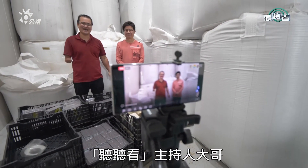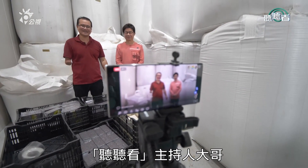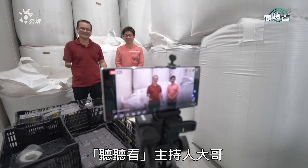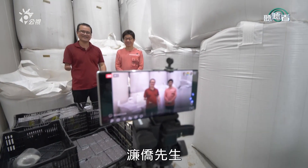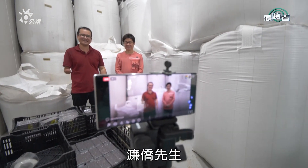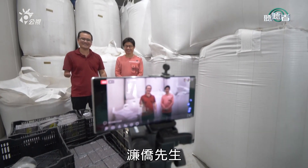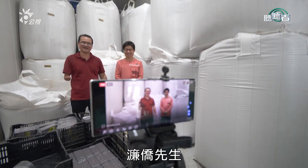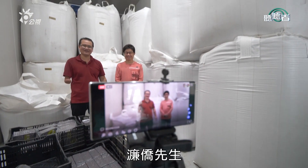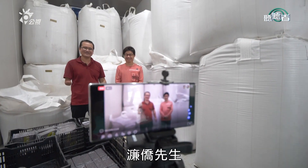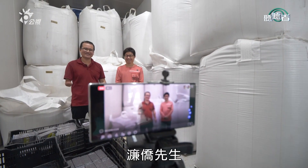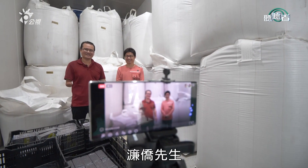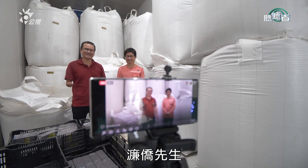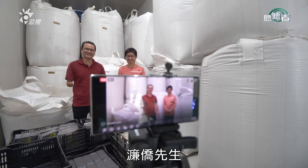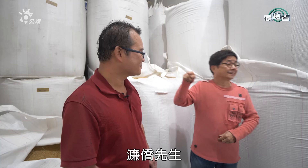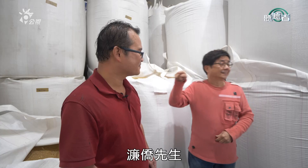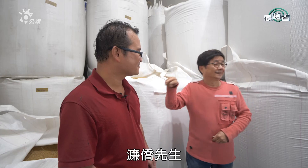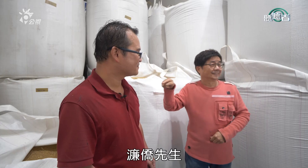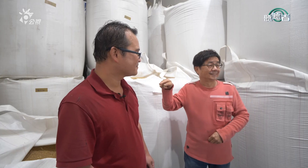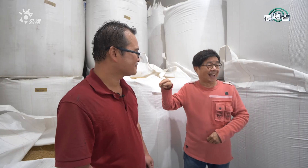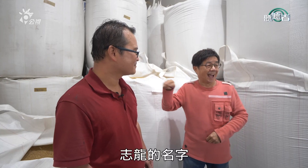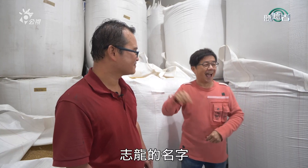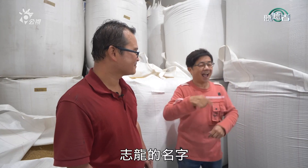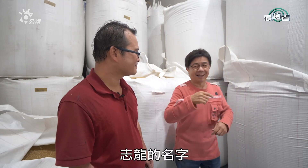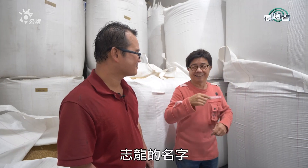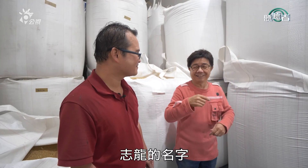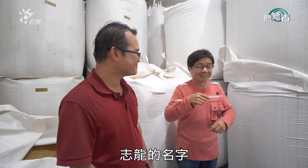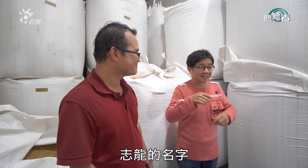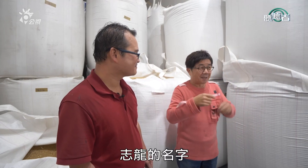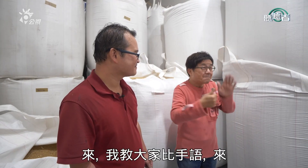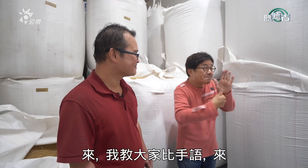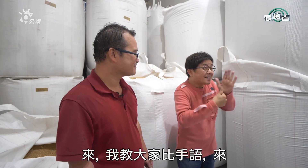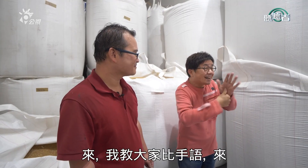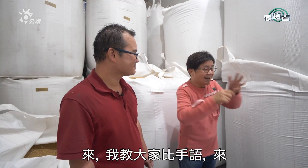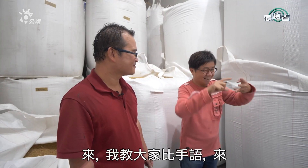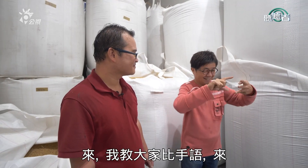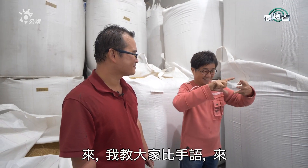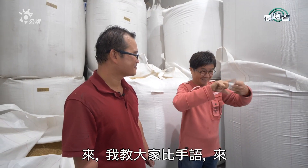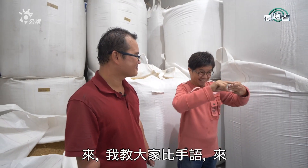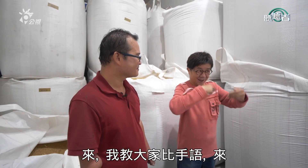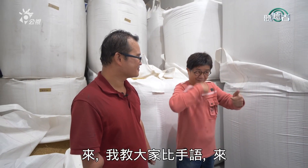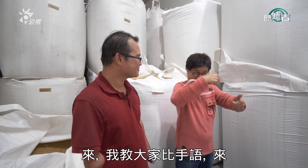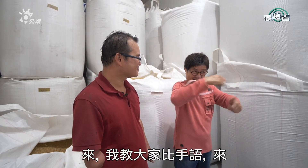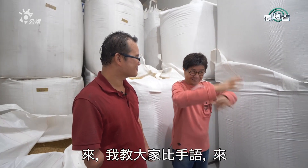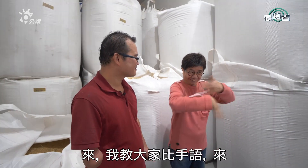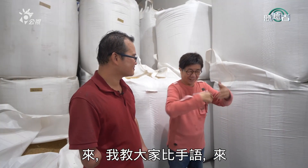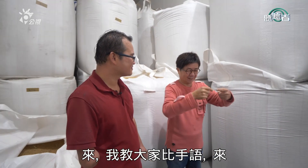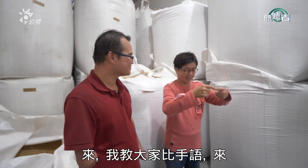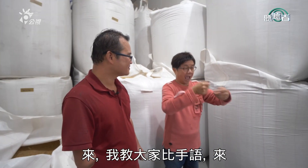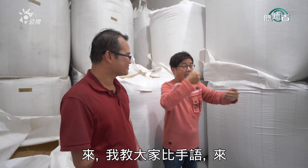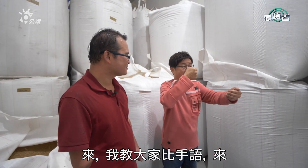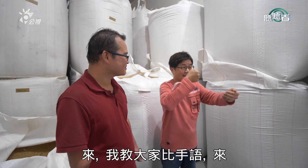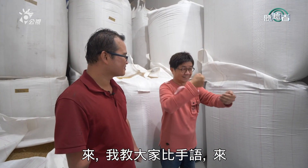哥连桥先生。 志龙的名字啊，来我教大家比手语啊，来，